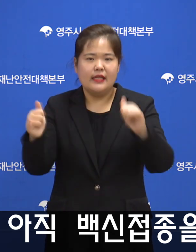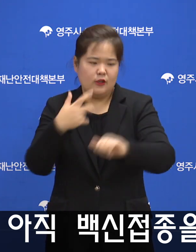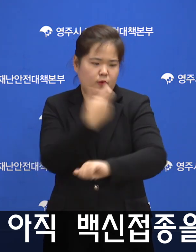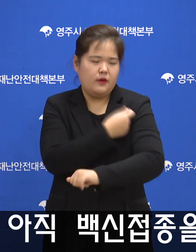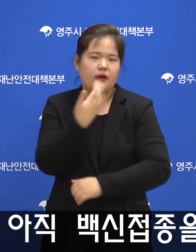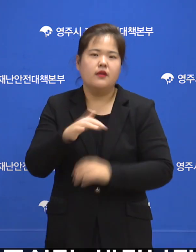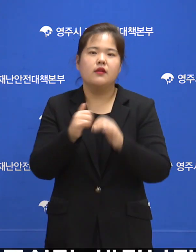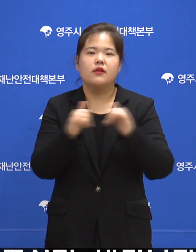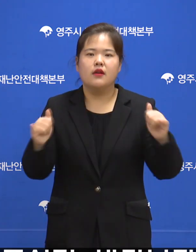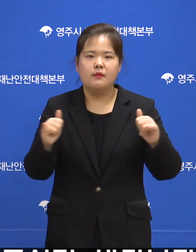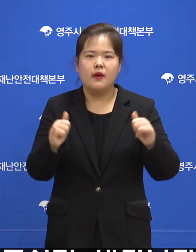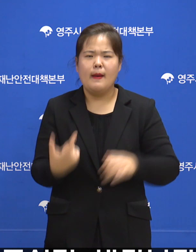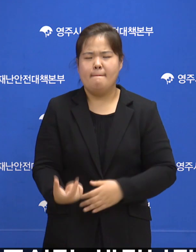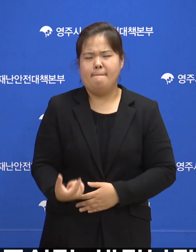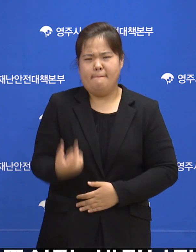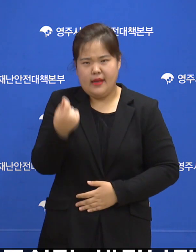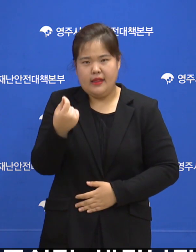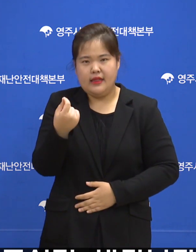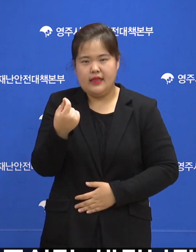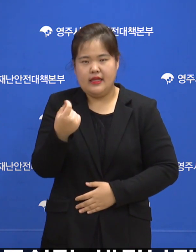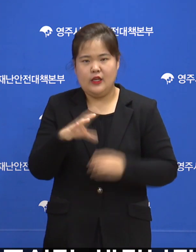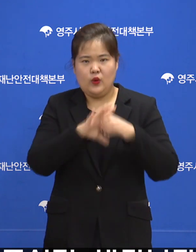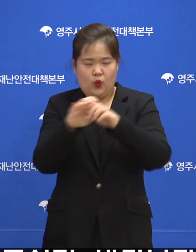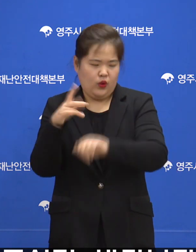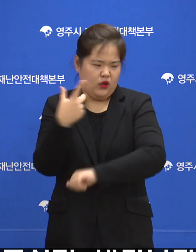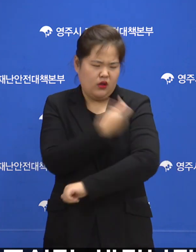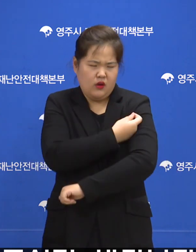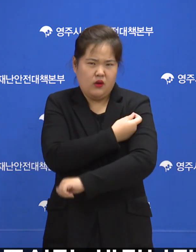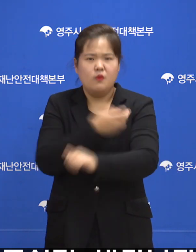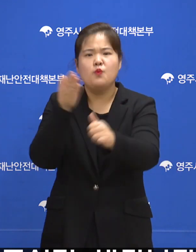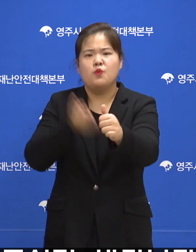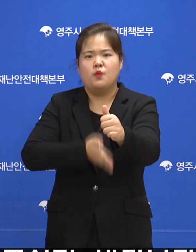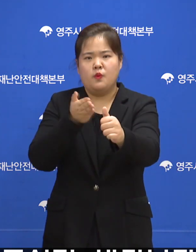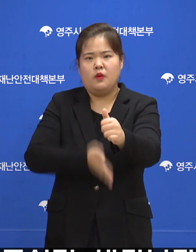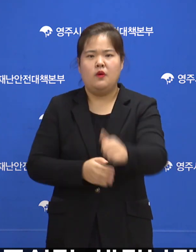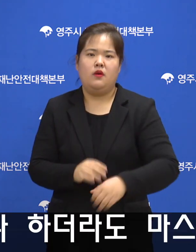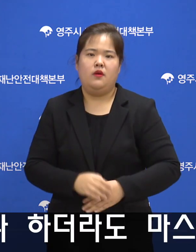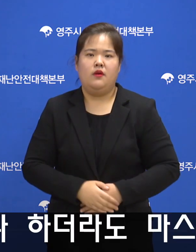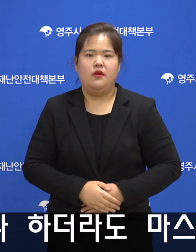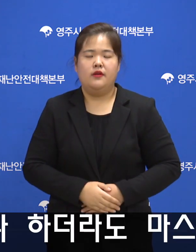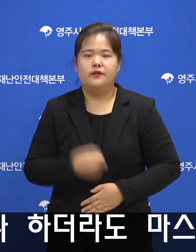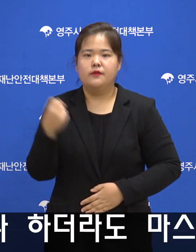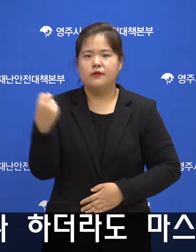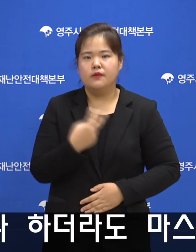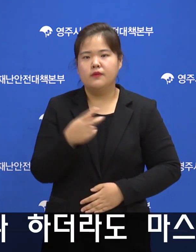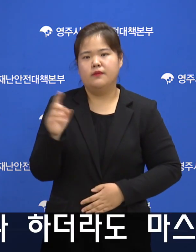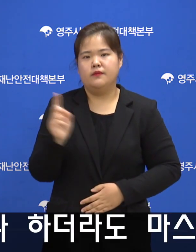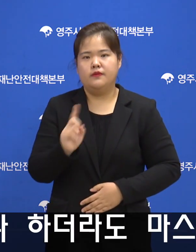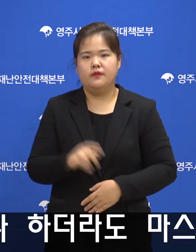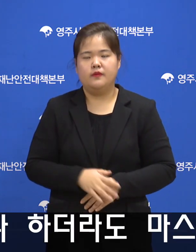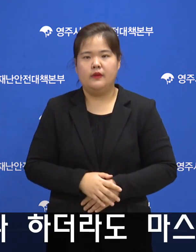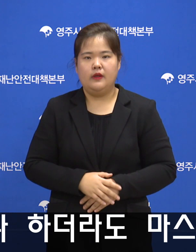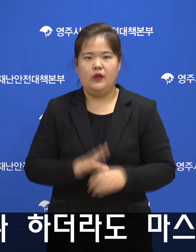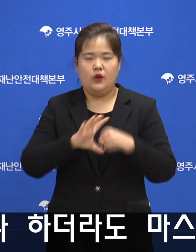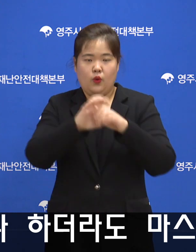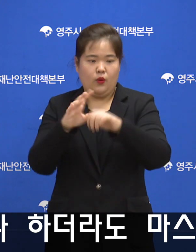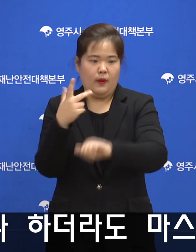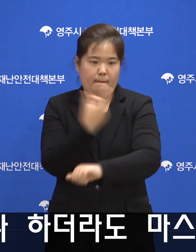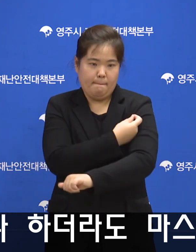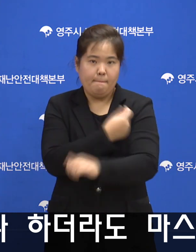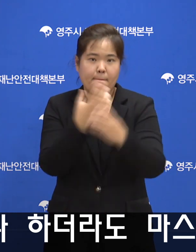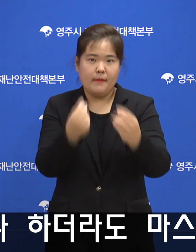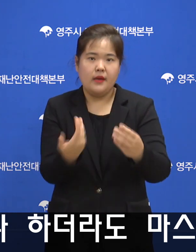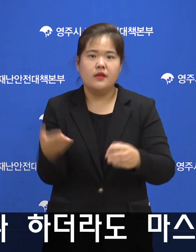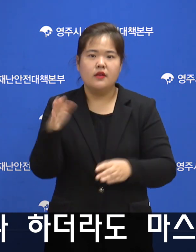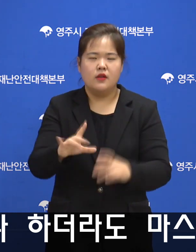않으신 분들께서는 서둘러 백신 접종을 받아주시기 바랍니다. 또한 백신 접종을 완료했다